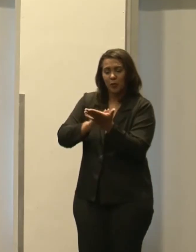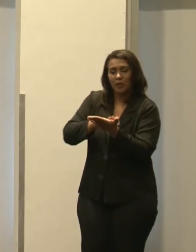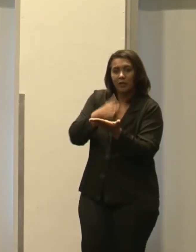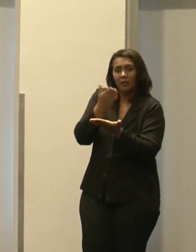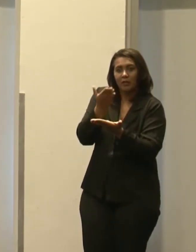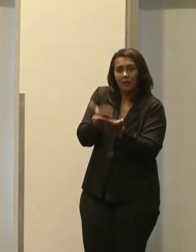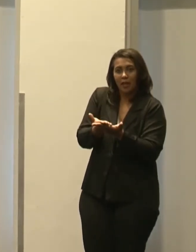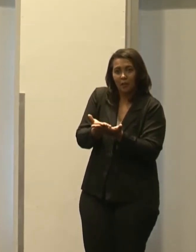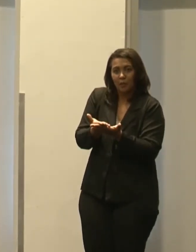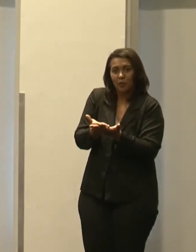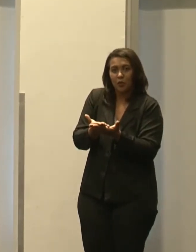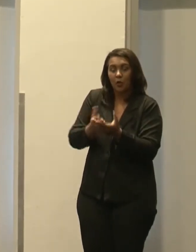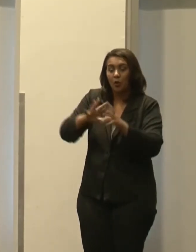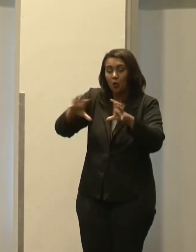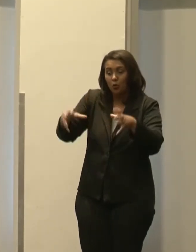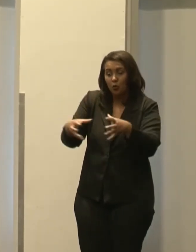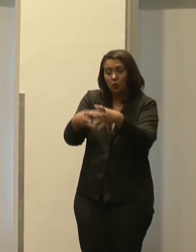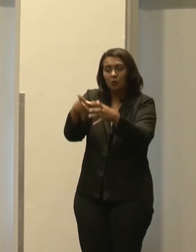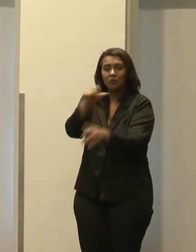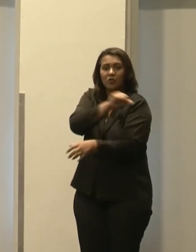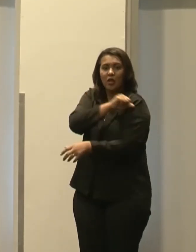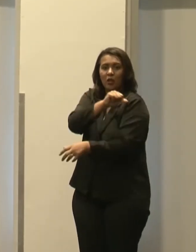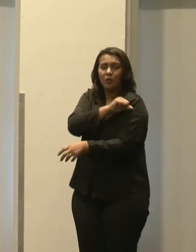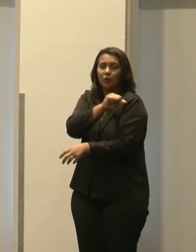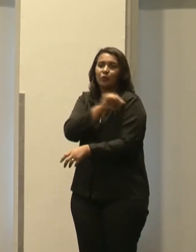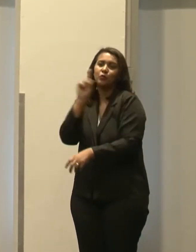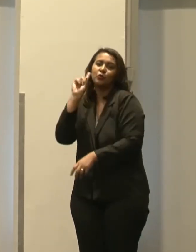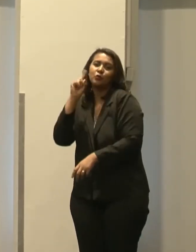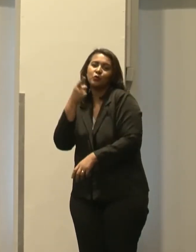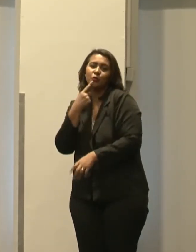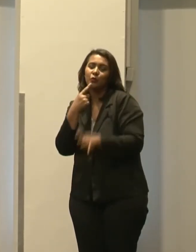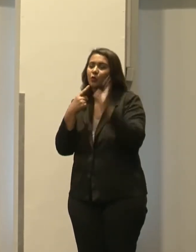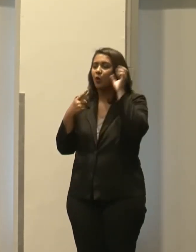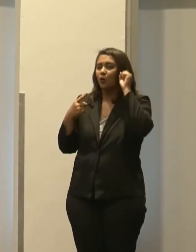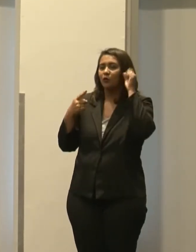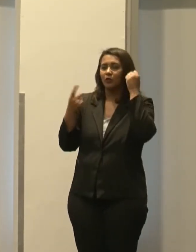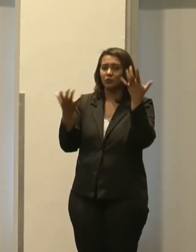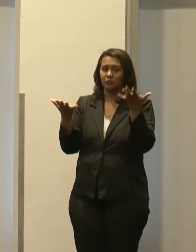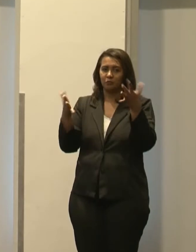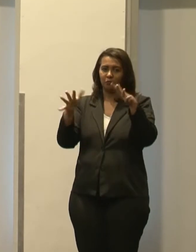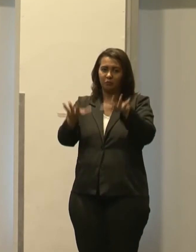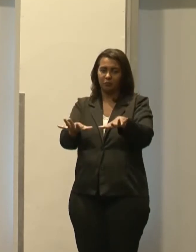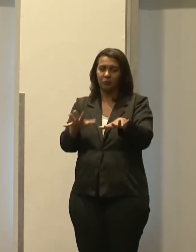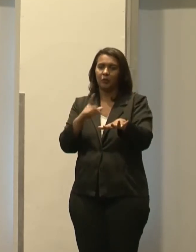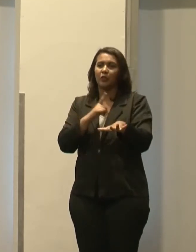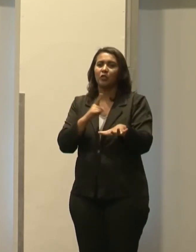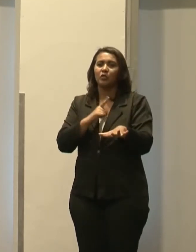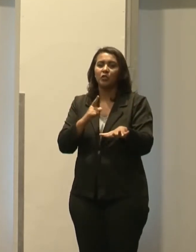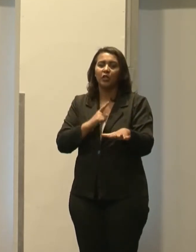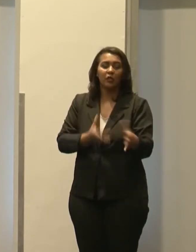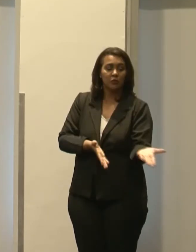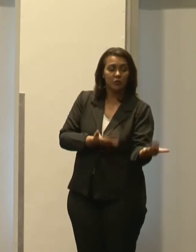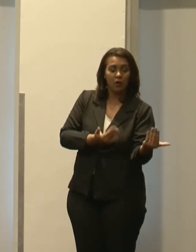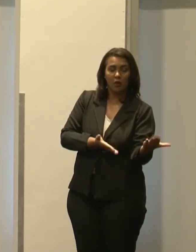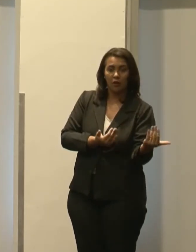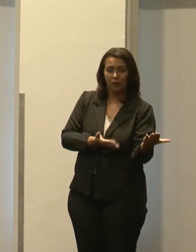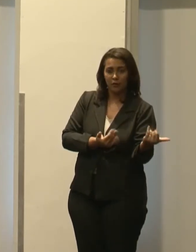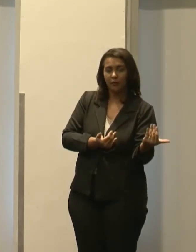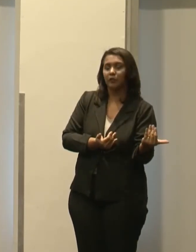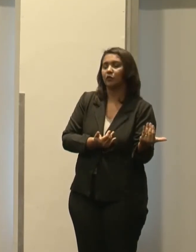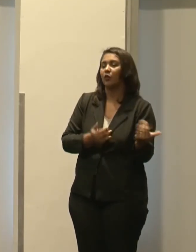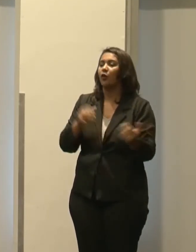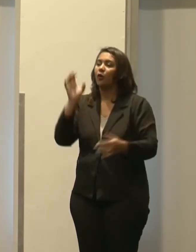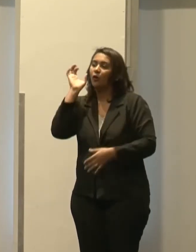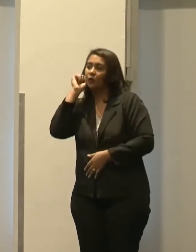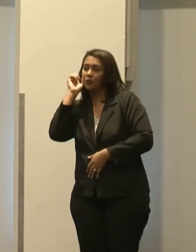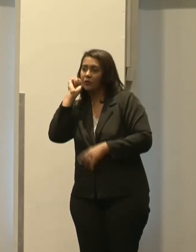uma turma de alunos surdos e ouvintes. Então, nessa sala tinha jovens,